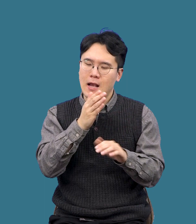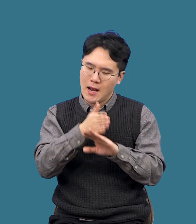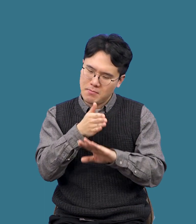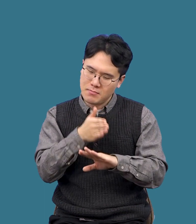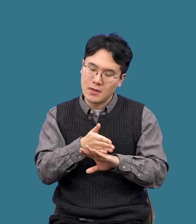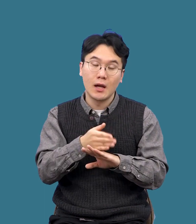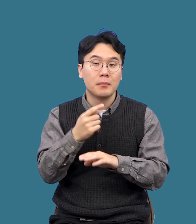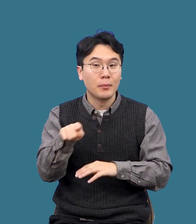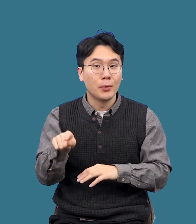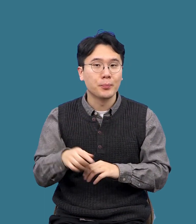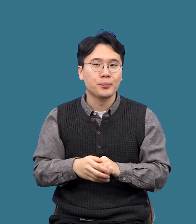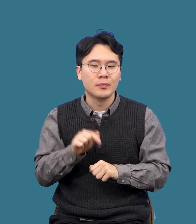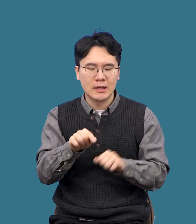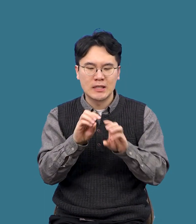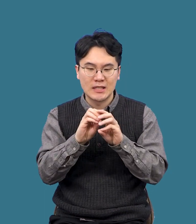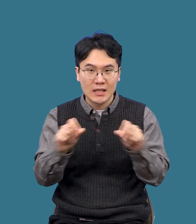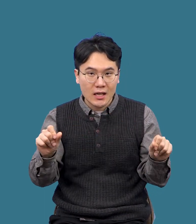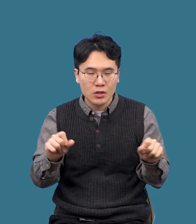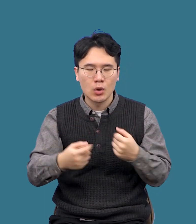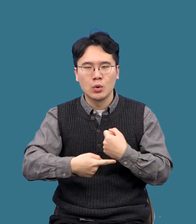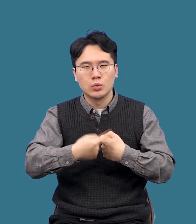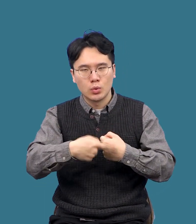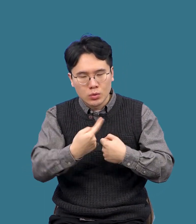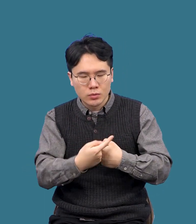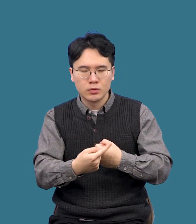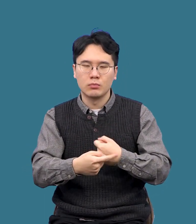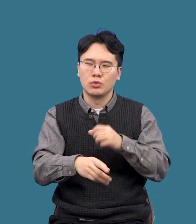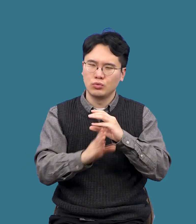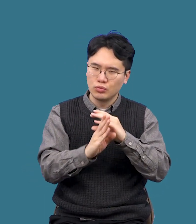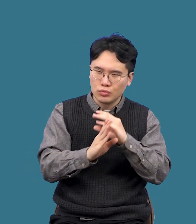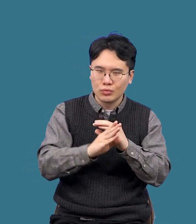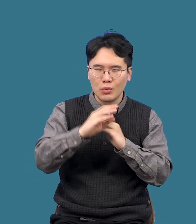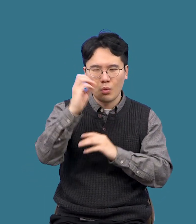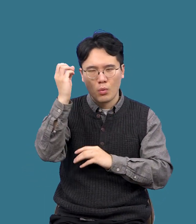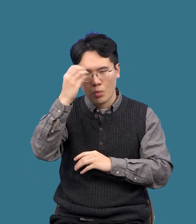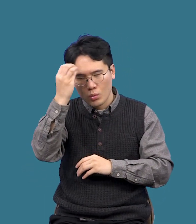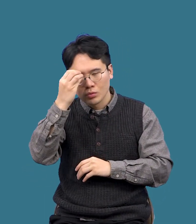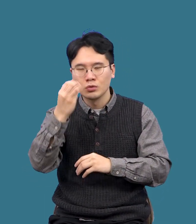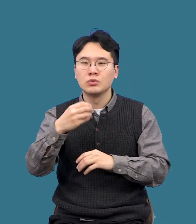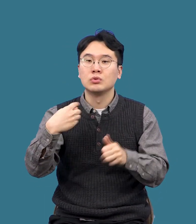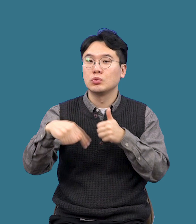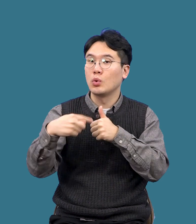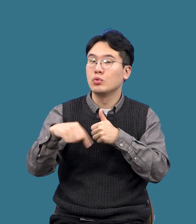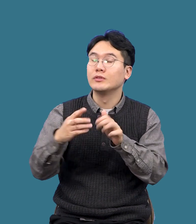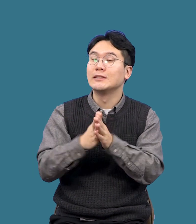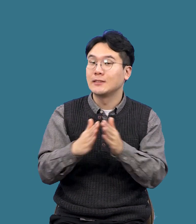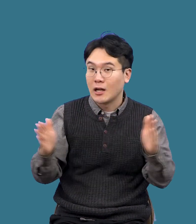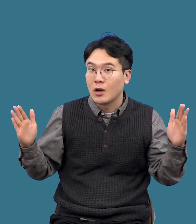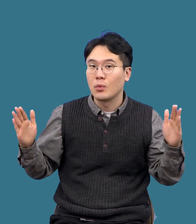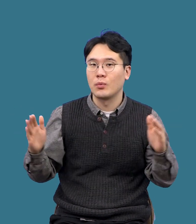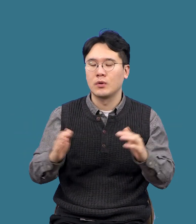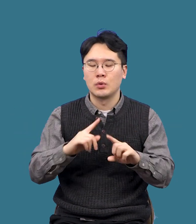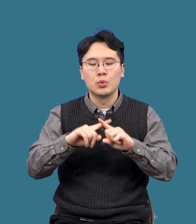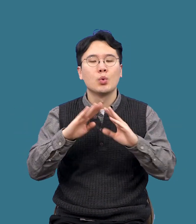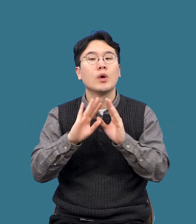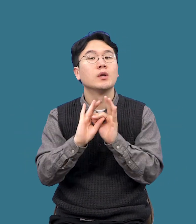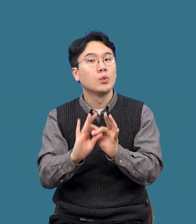땅에 와서 초등교육 그리고 중등교육을 시작하고 또 교회를 통해서